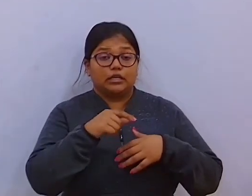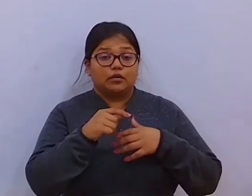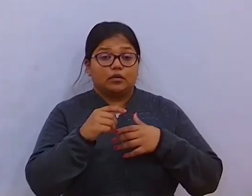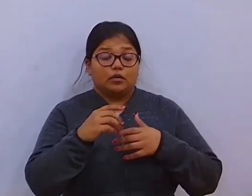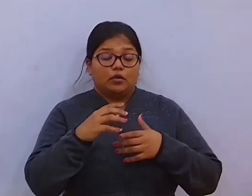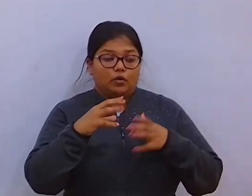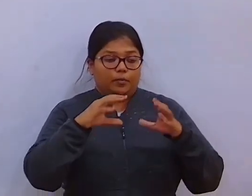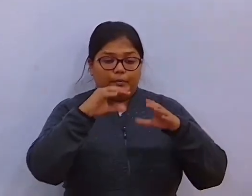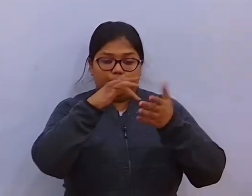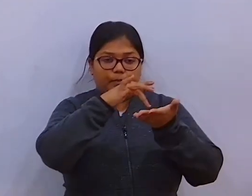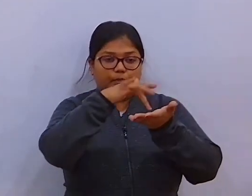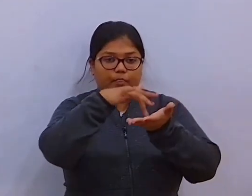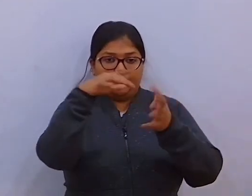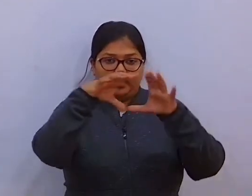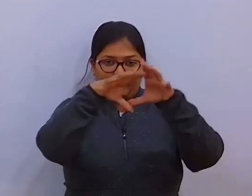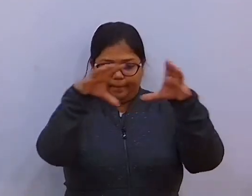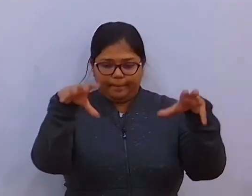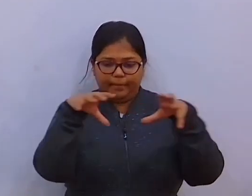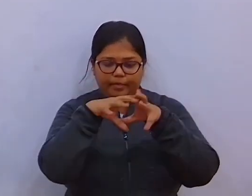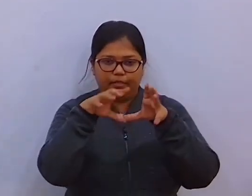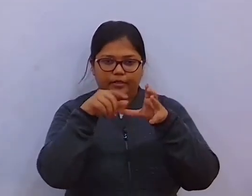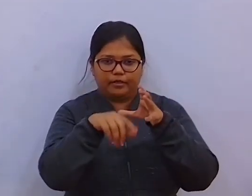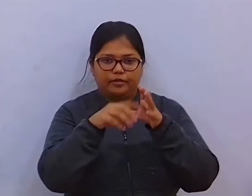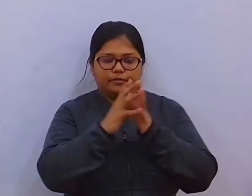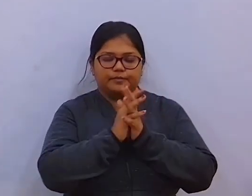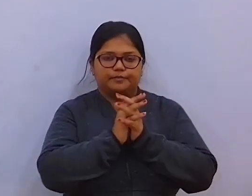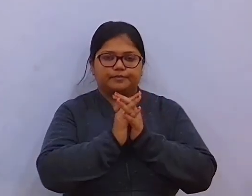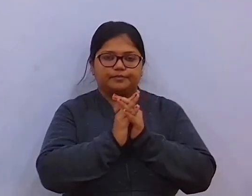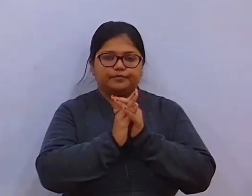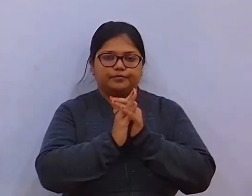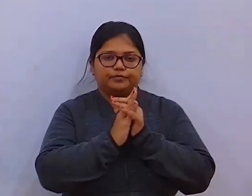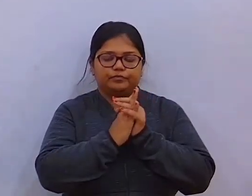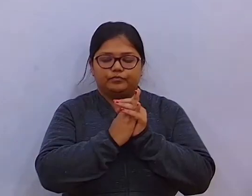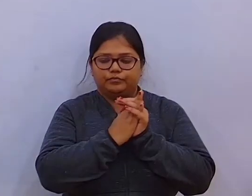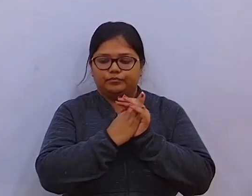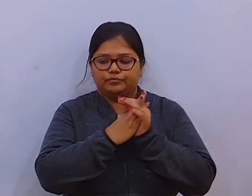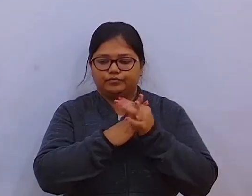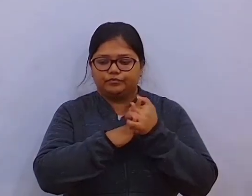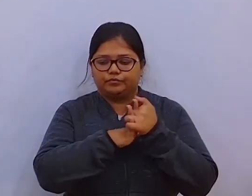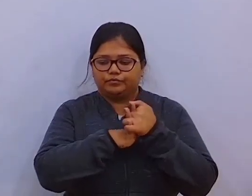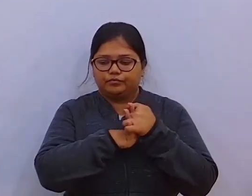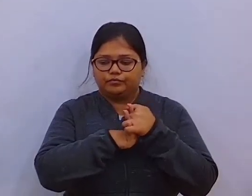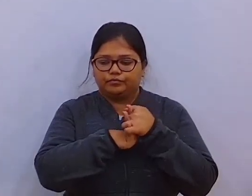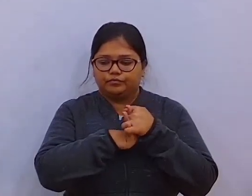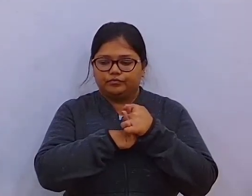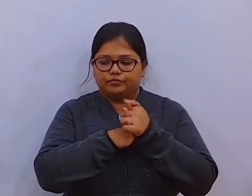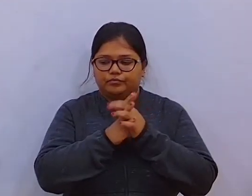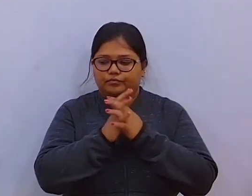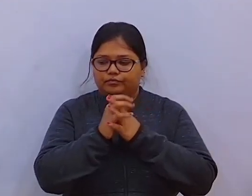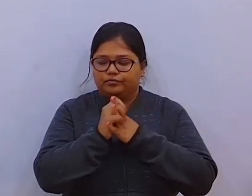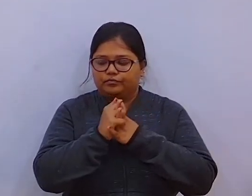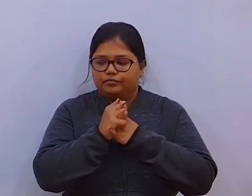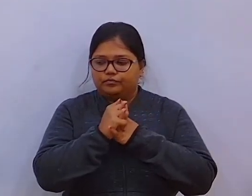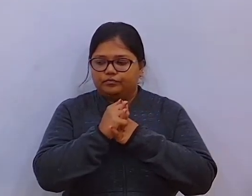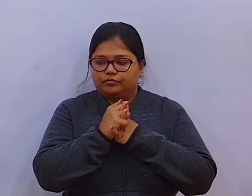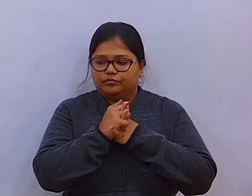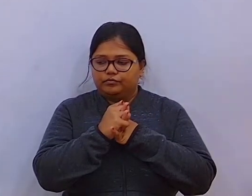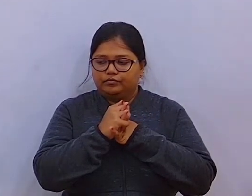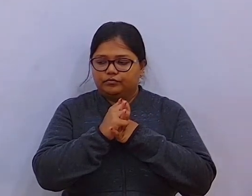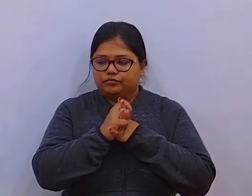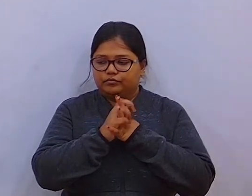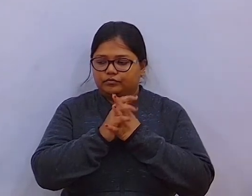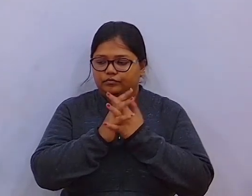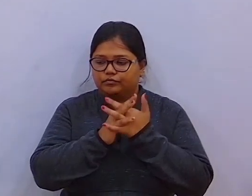है, अब यहाँ पर व्यापारिक पवने वाला चीज आएगा, ठीक है। अब ये व्यापारिक पवने वाला चीज जो है वो